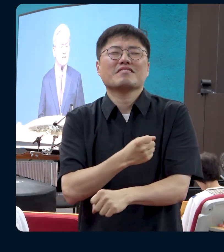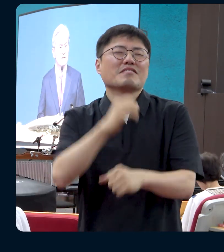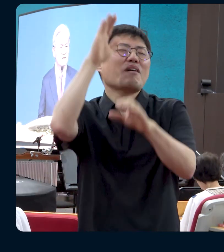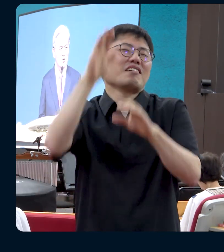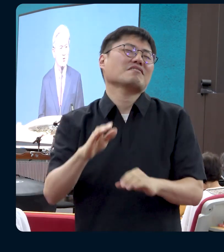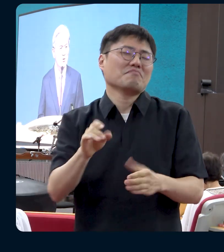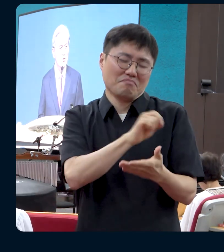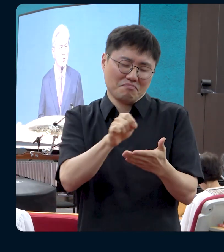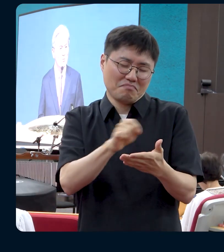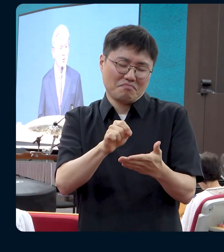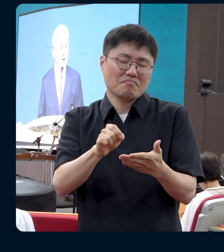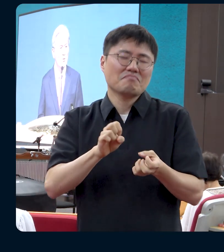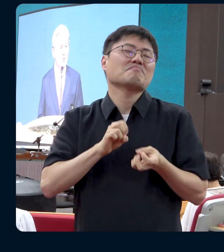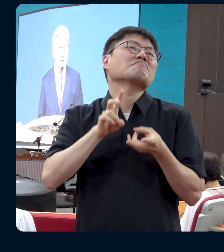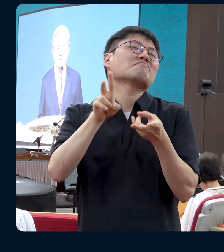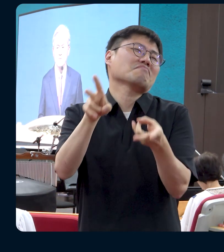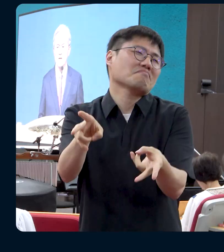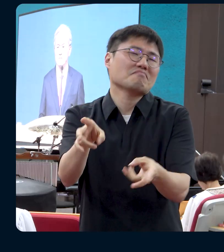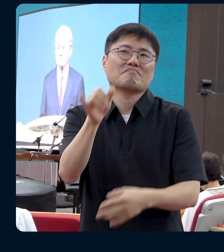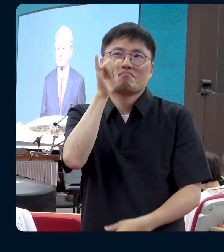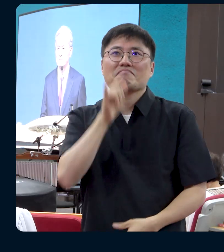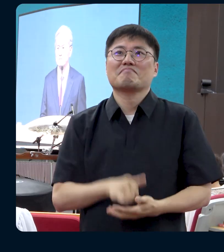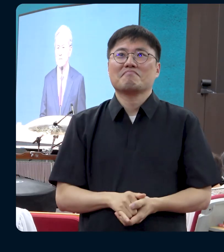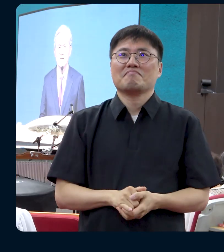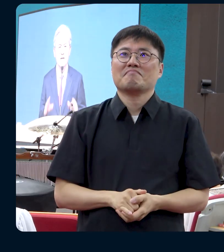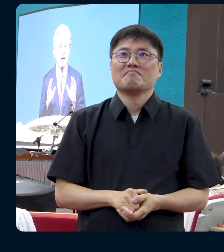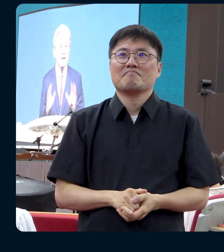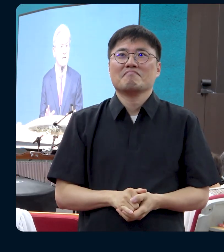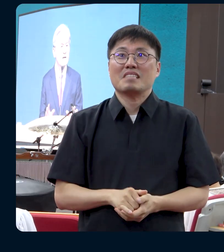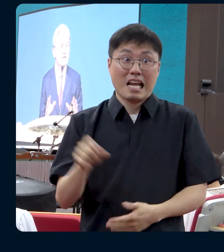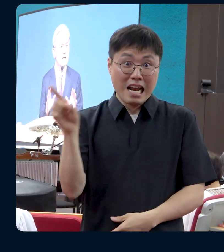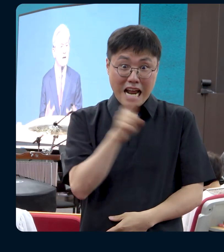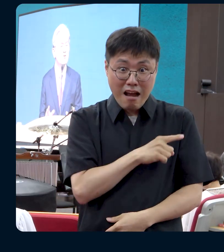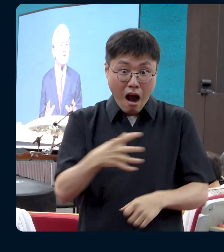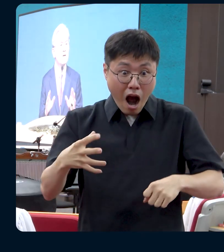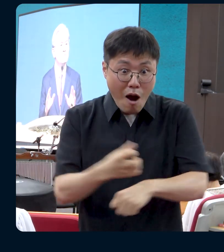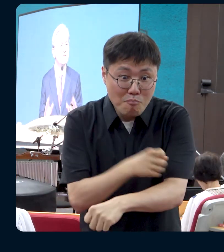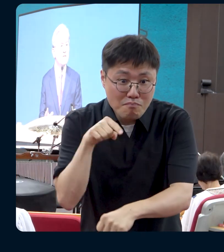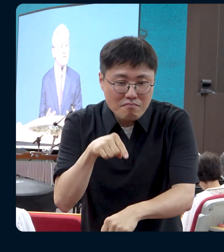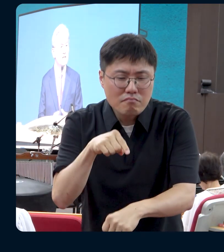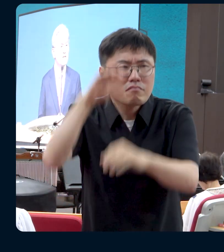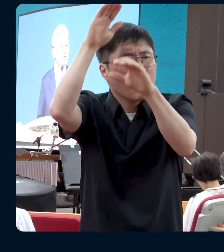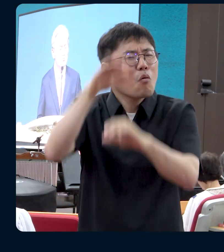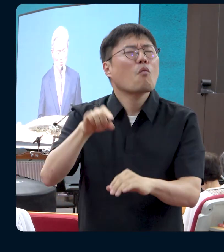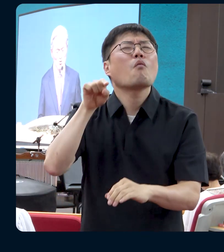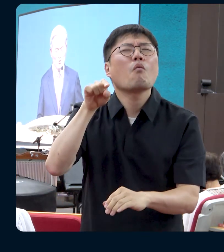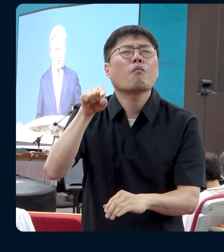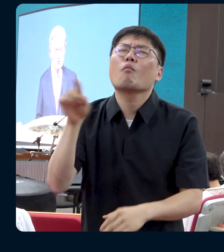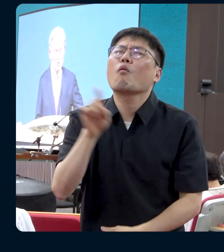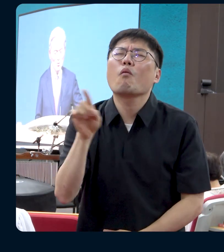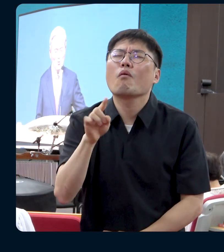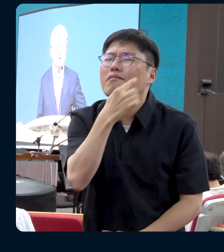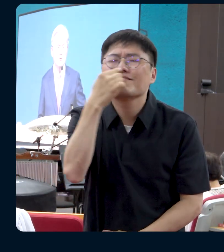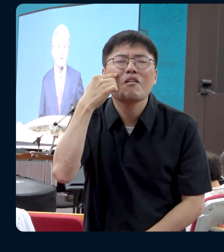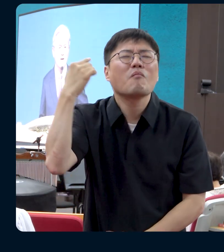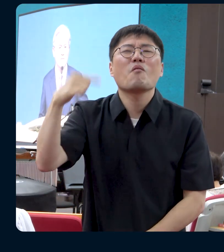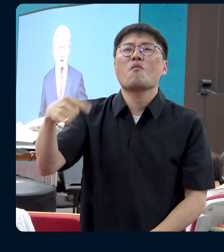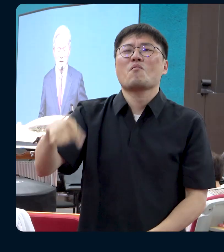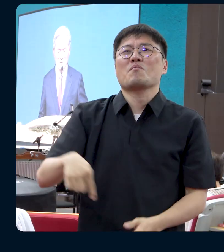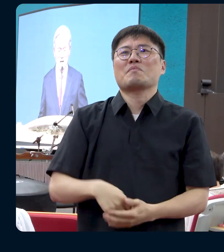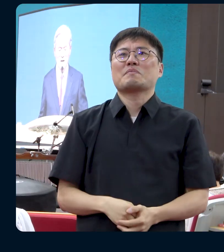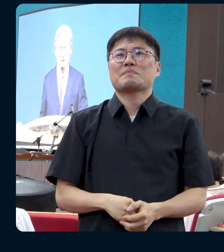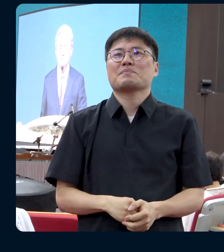메시지를 써서 보내고 있습니다. 가장 강력한 메시지, 무슨 근거로